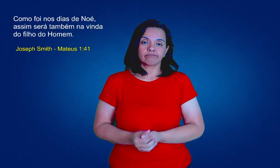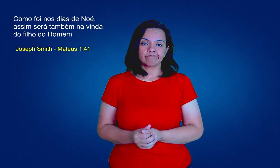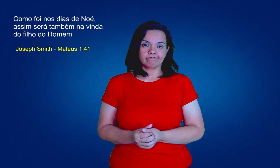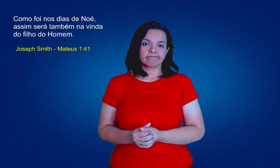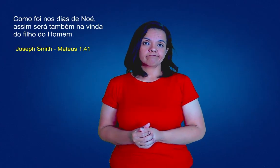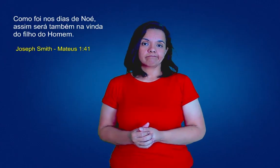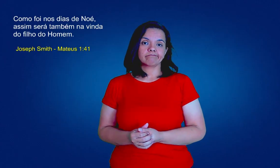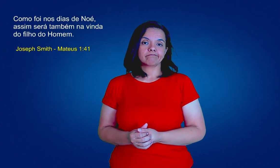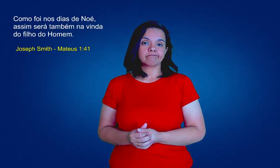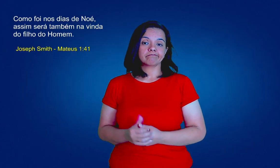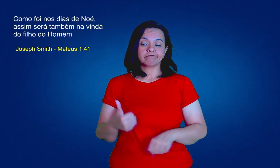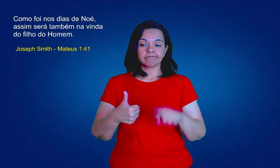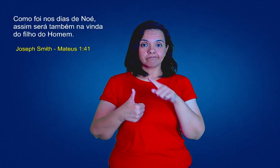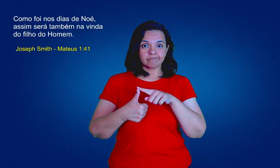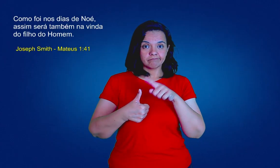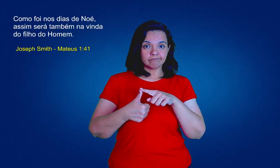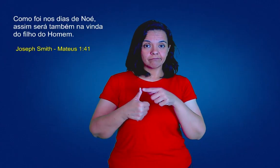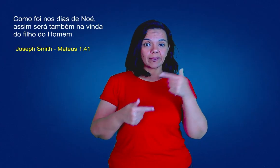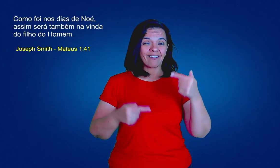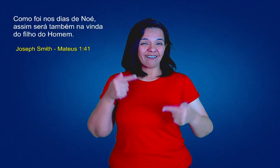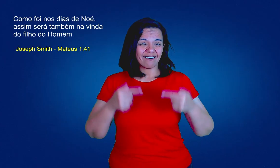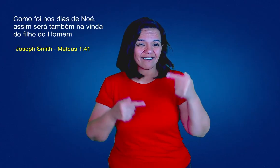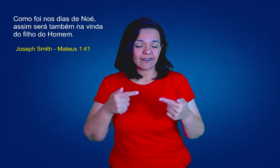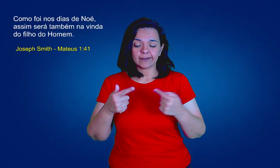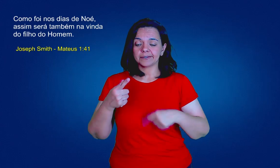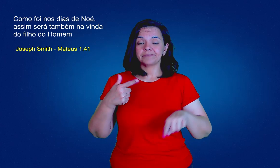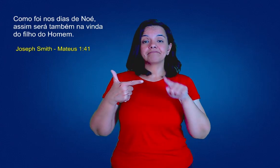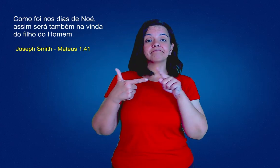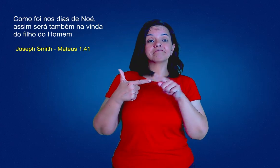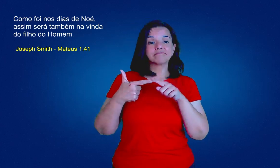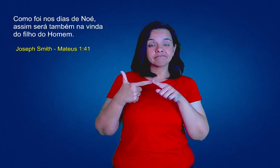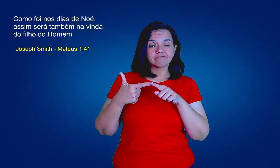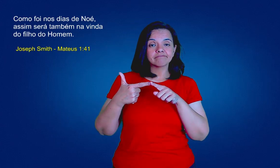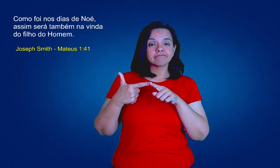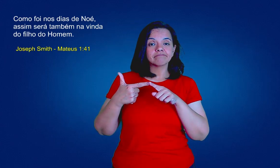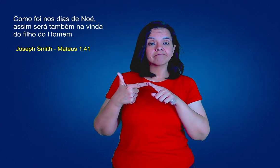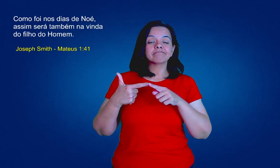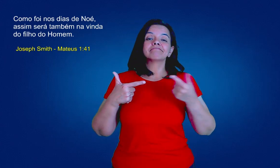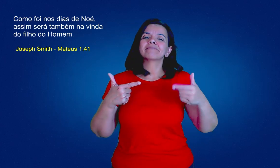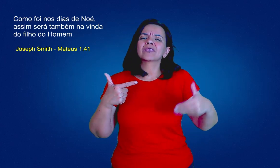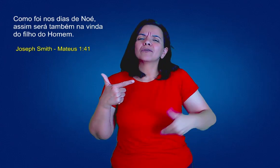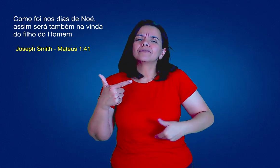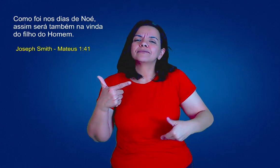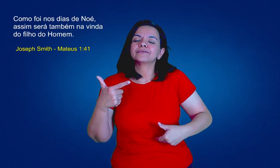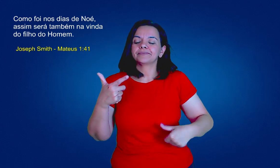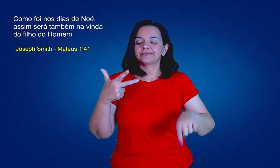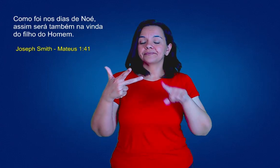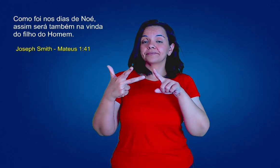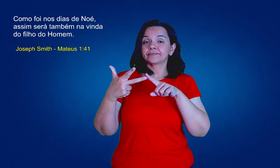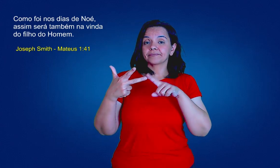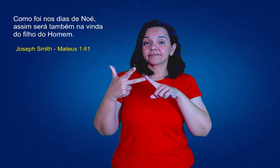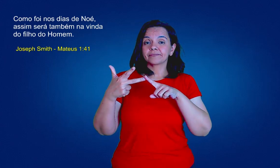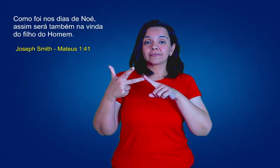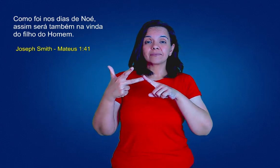Quais são as características que nós percebemos hoje no mundo? Percebemos que tem guerras,